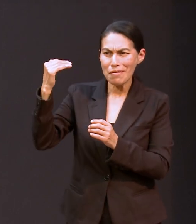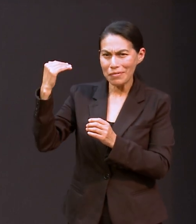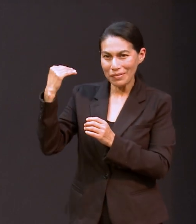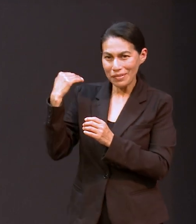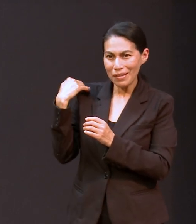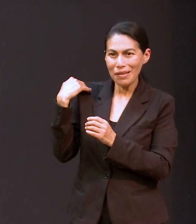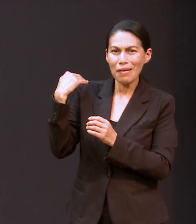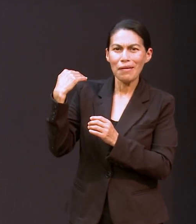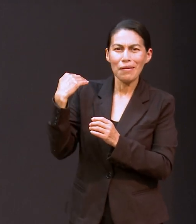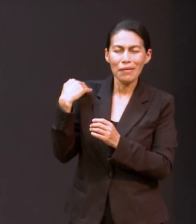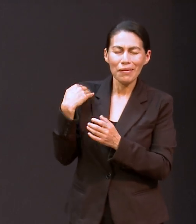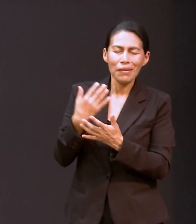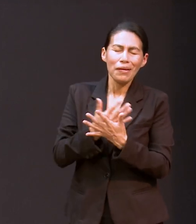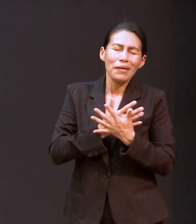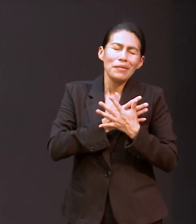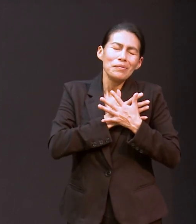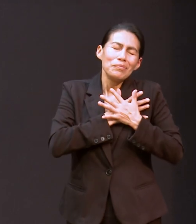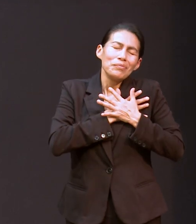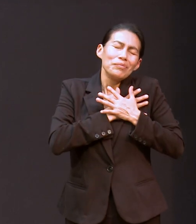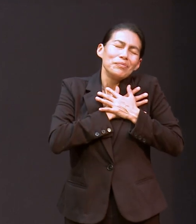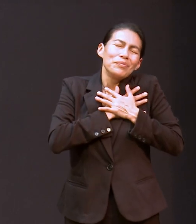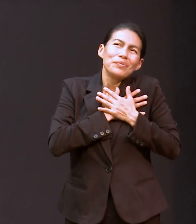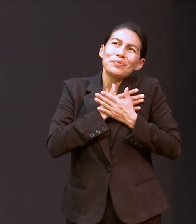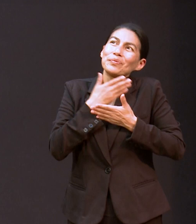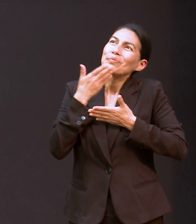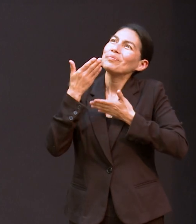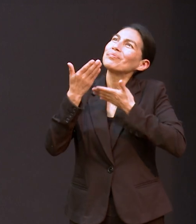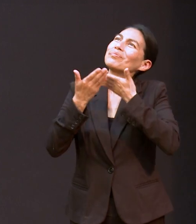a servirle con amor